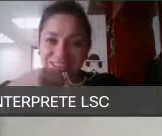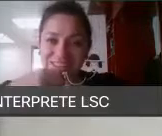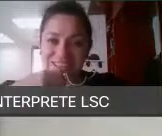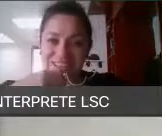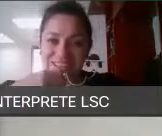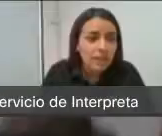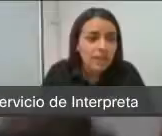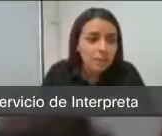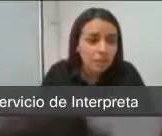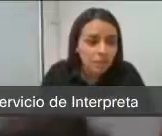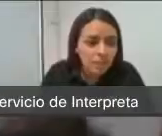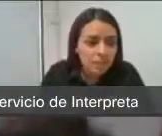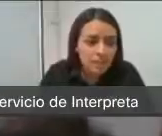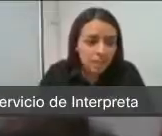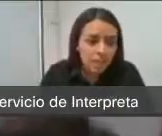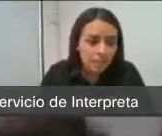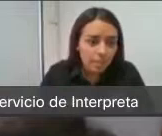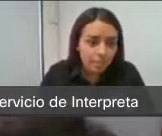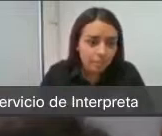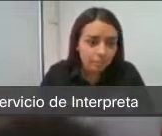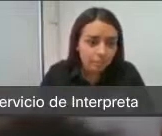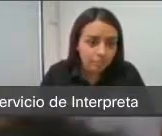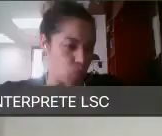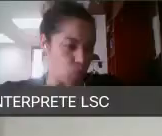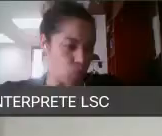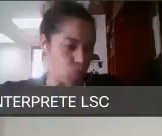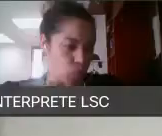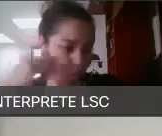Sí, entonces cuando hagan las preguntas,